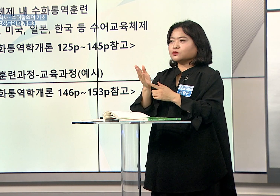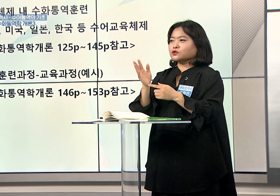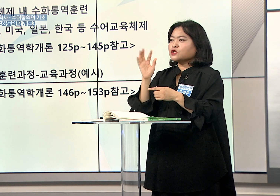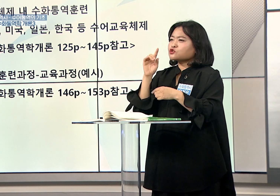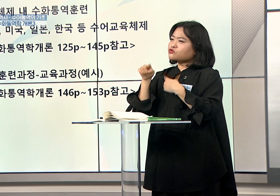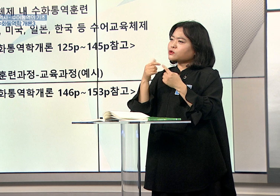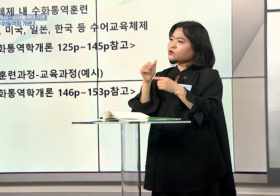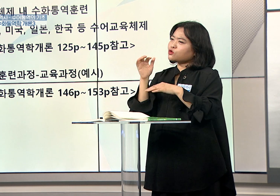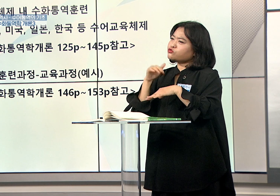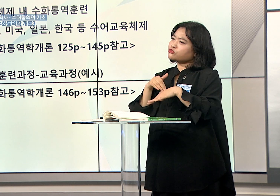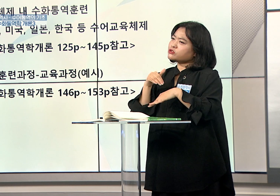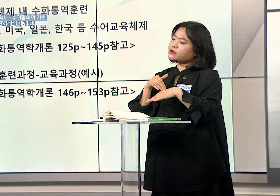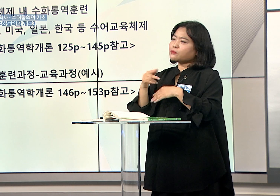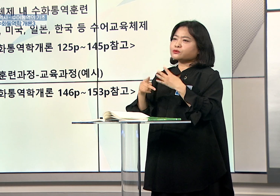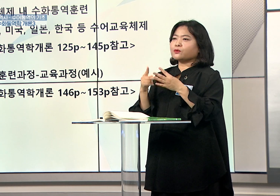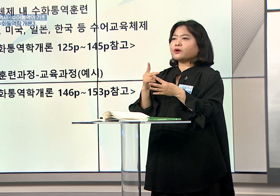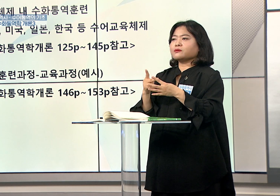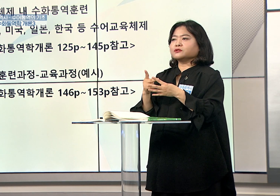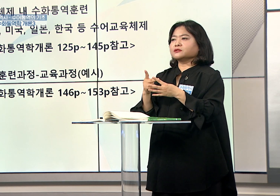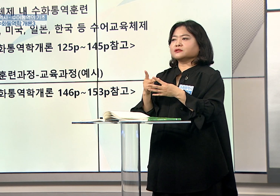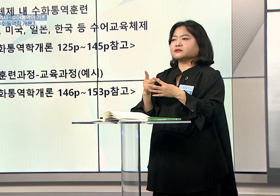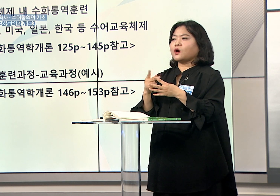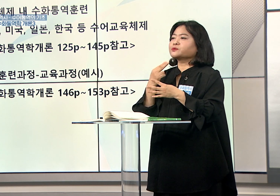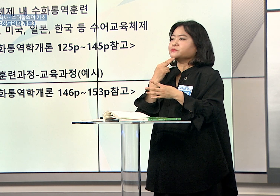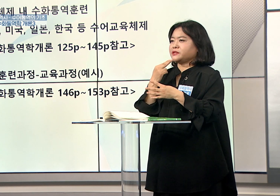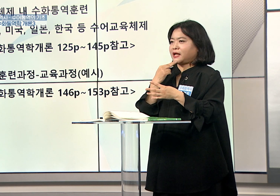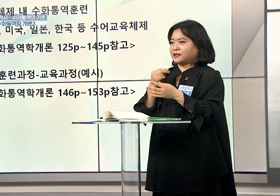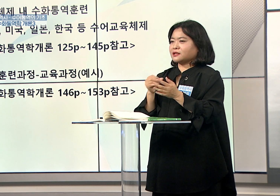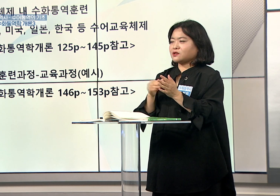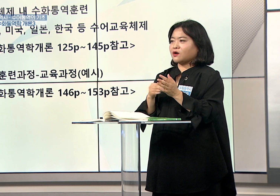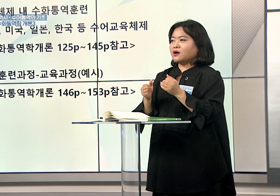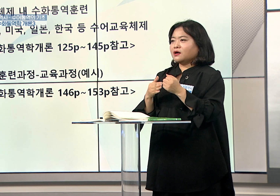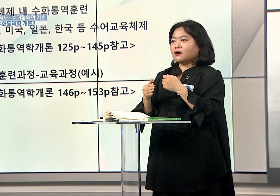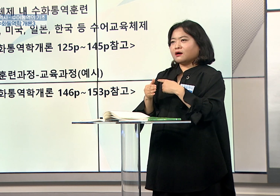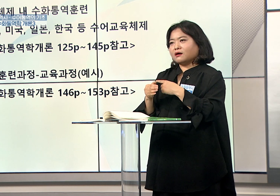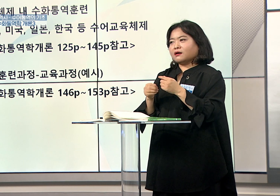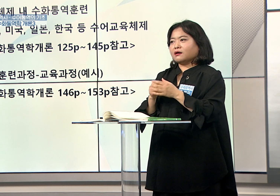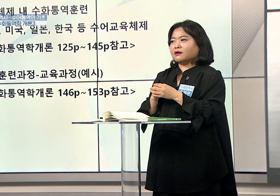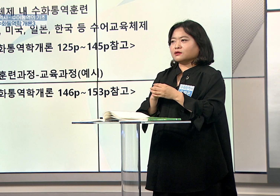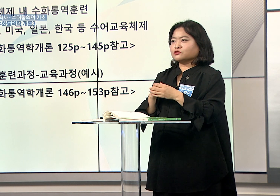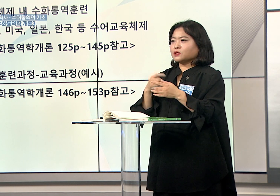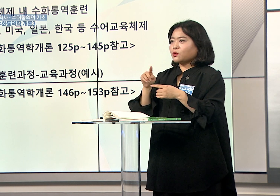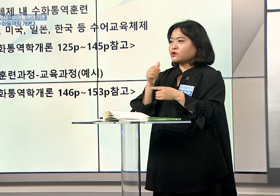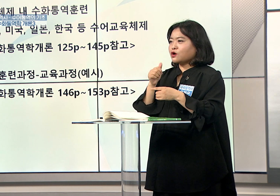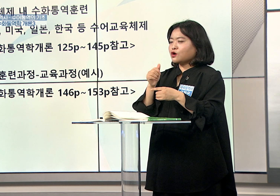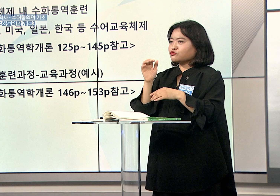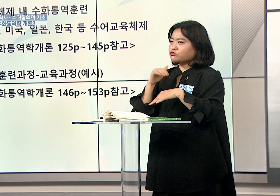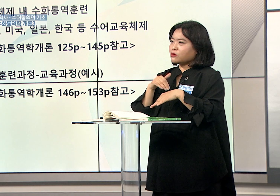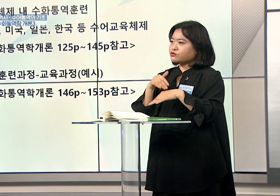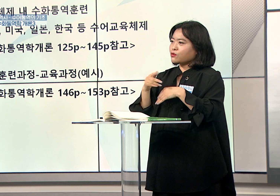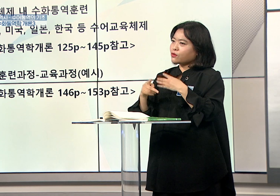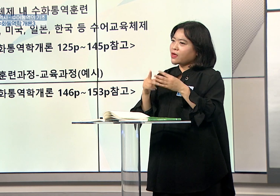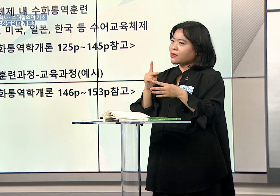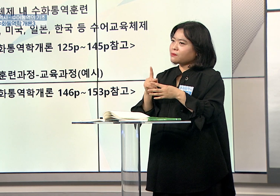학과들이고 수화 통역 훈련의 프로그램은 없습니다. 그래서 수화 통역 훈련